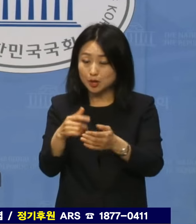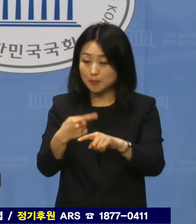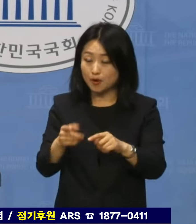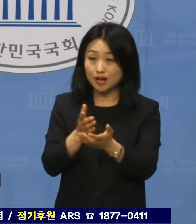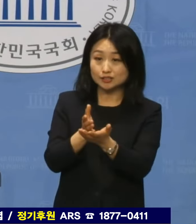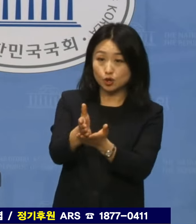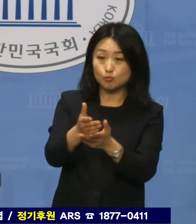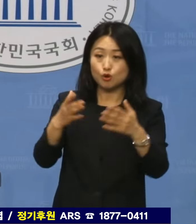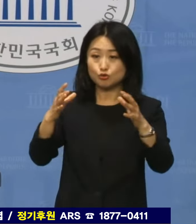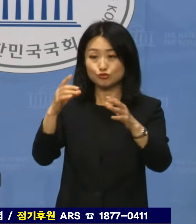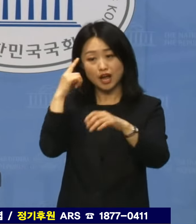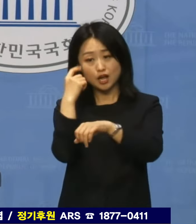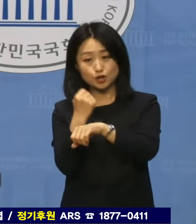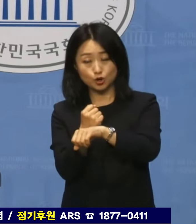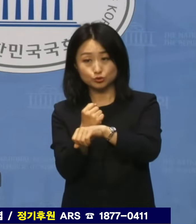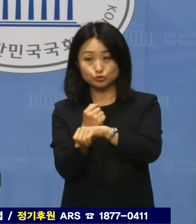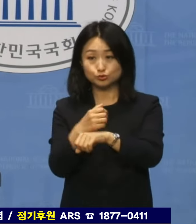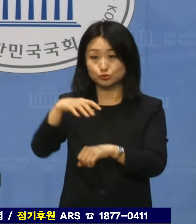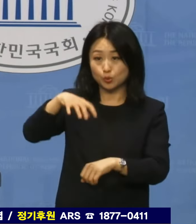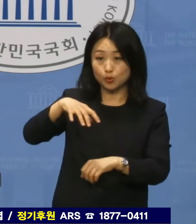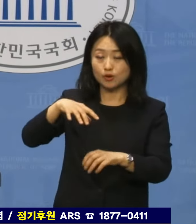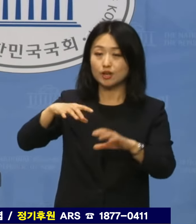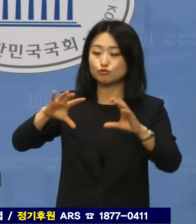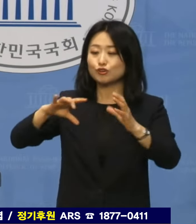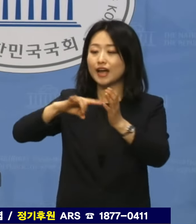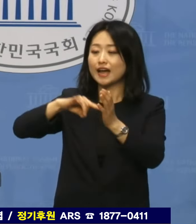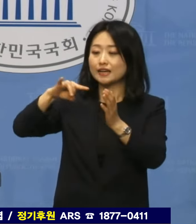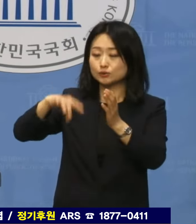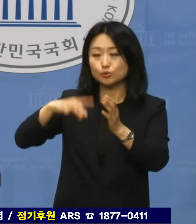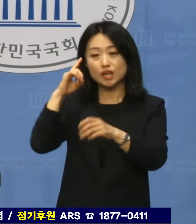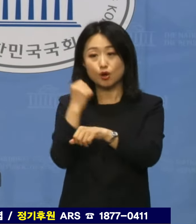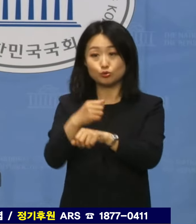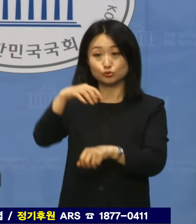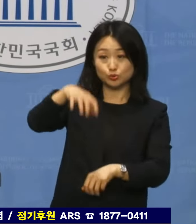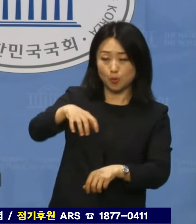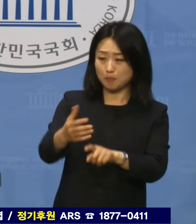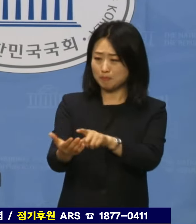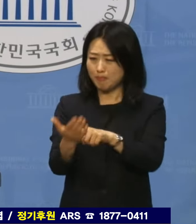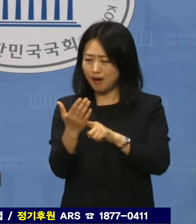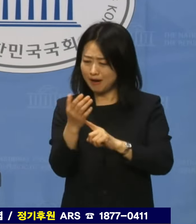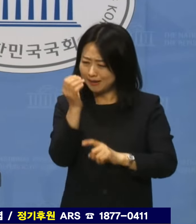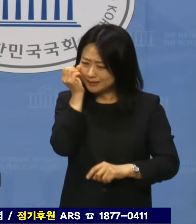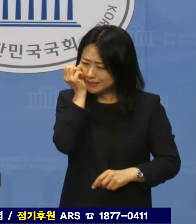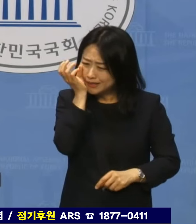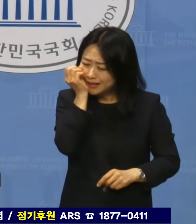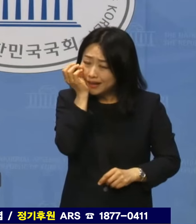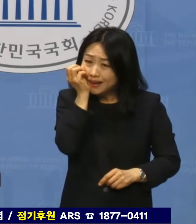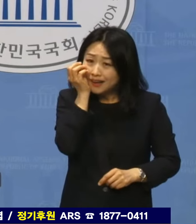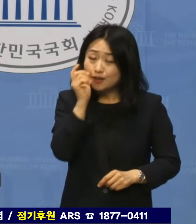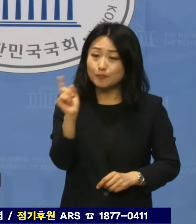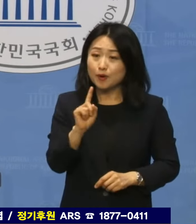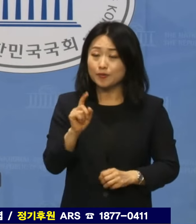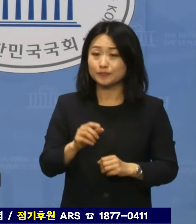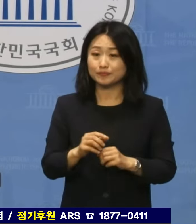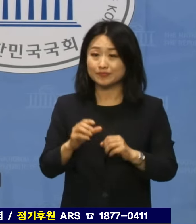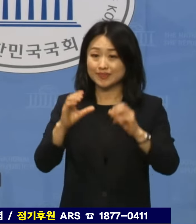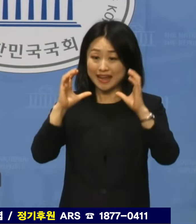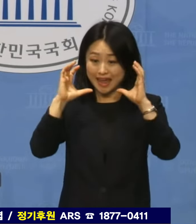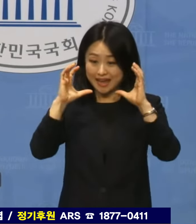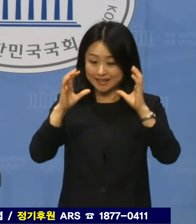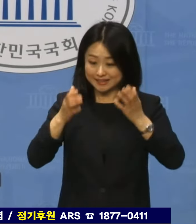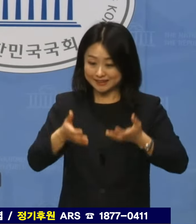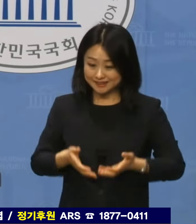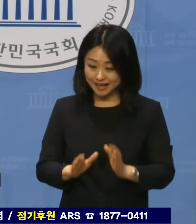한 국책연구기관 한국조세재정연구원의 대책은 시대착오적입니다. 여아를 1년